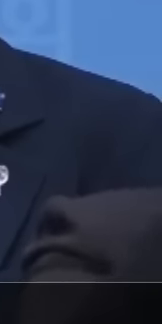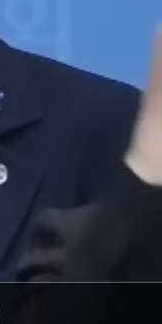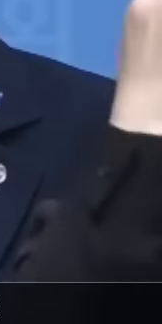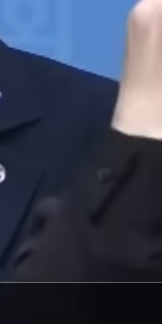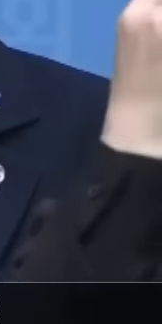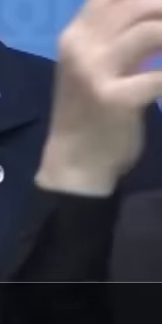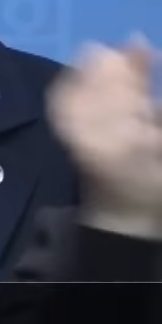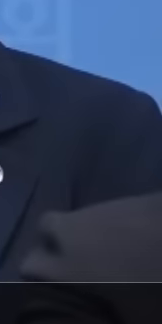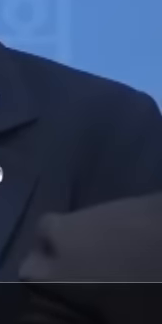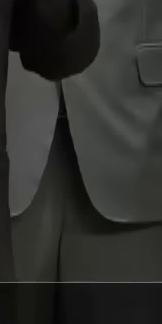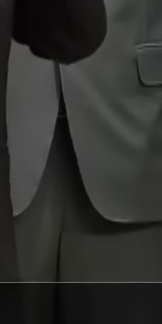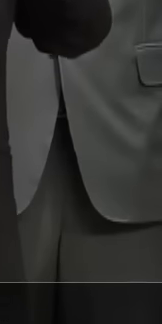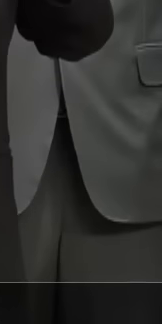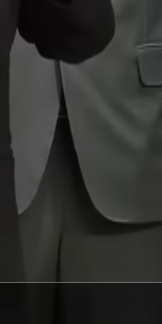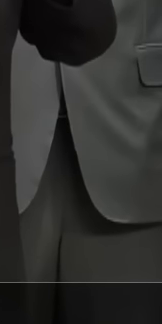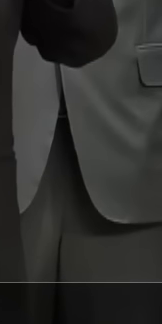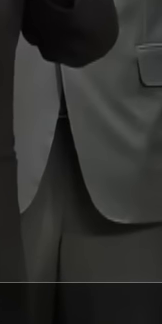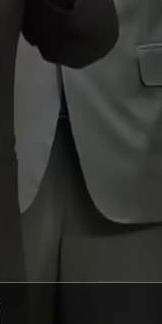거침없이 드러냅니다.